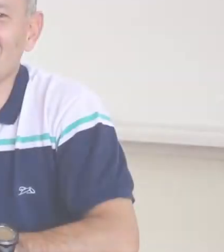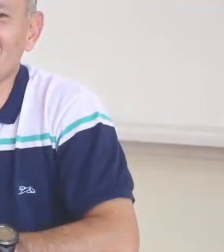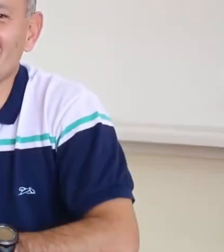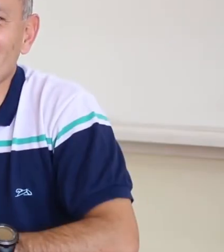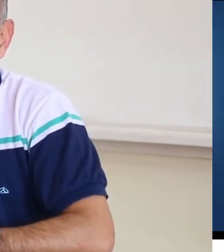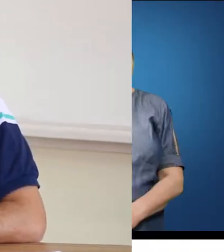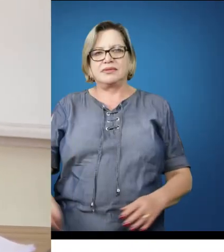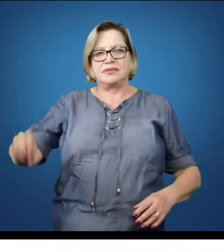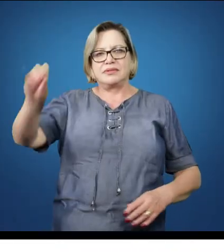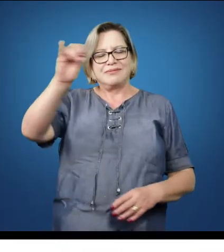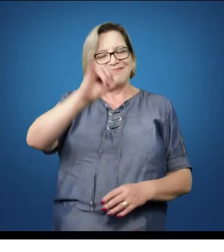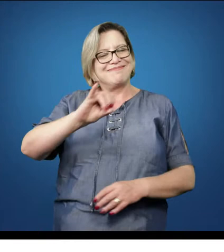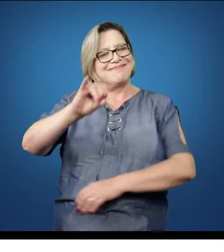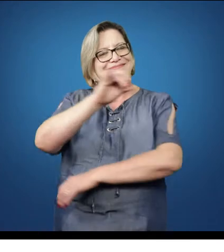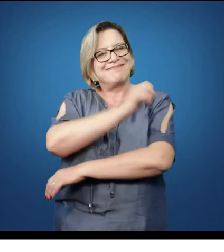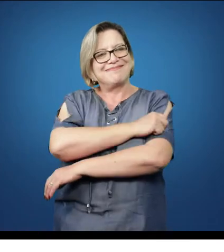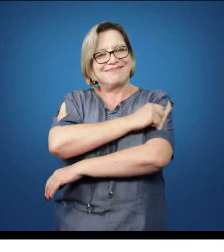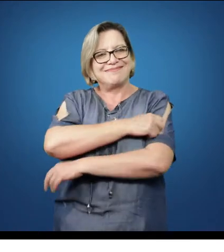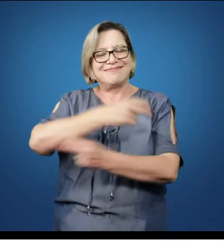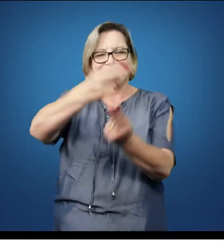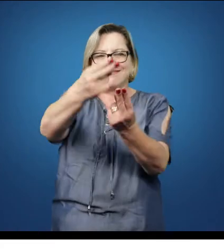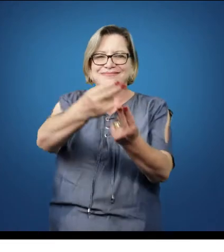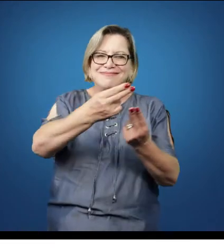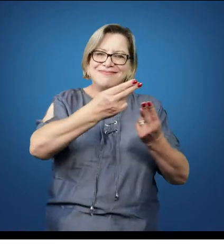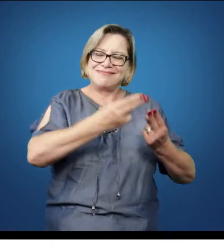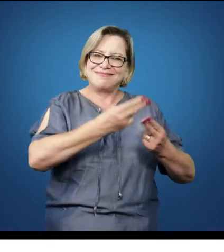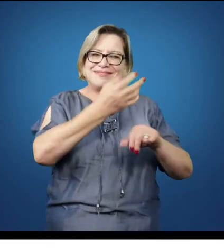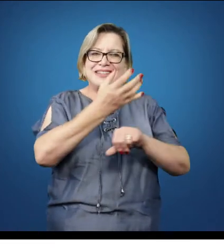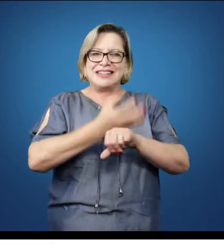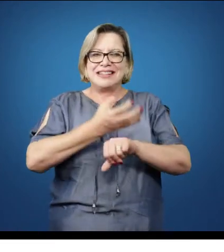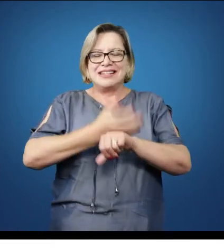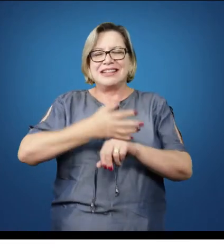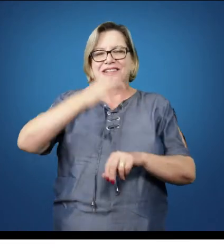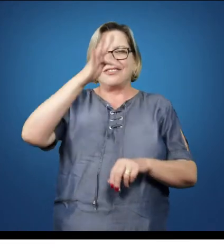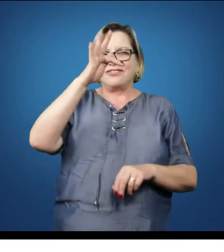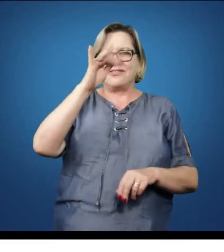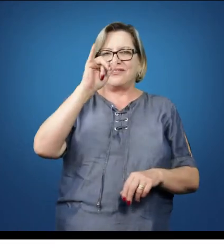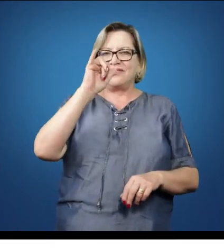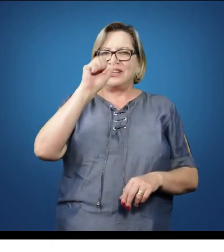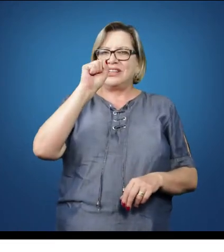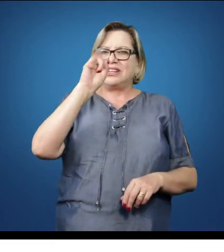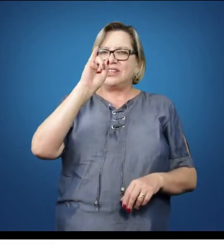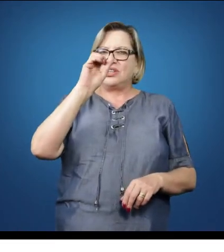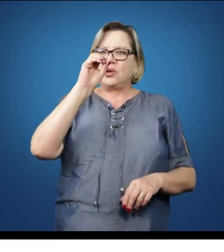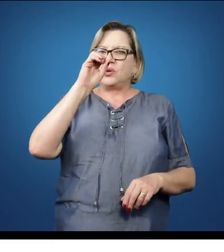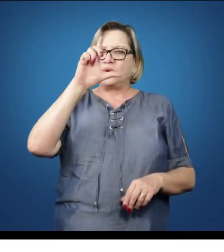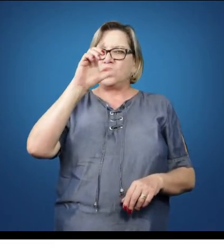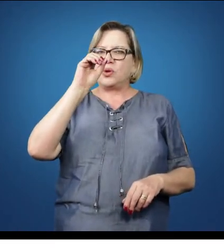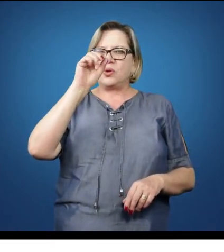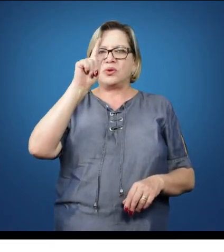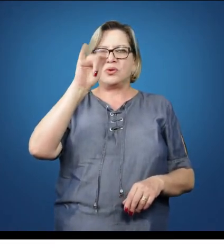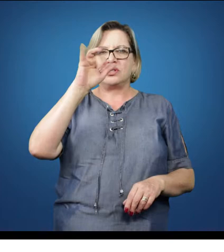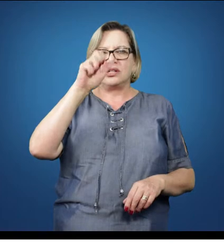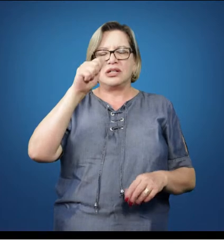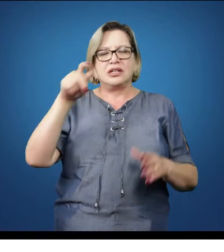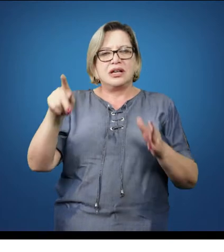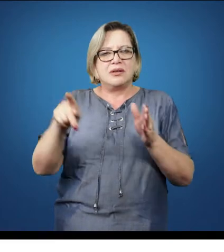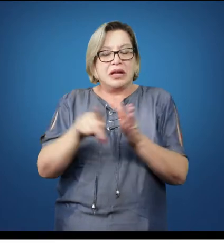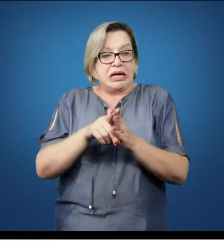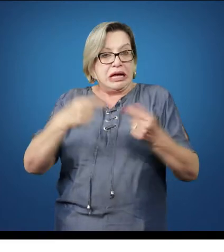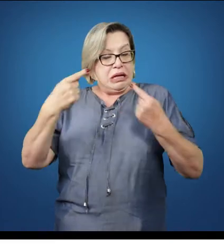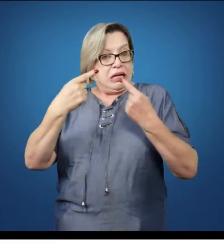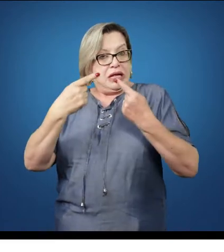olá acadêmicos sejam bem vindos à nossa disciplina de fisiologia do exercício mais um desafio para nós